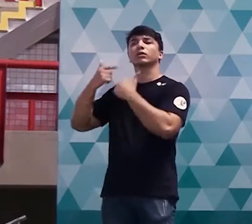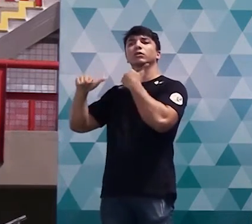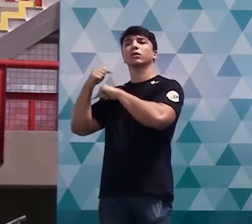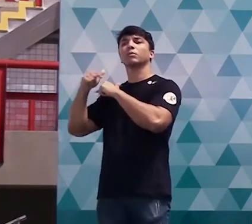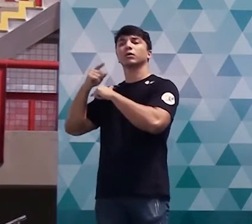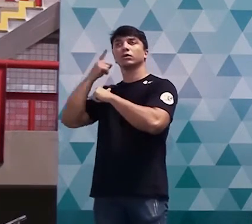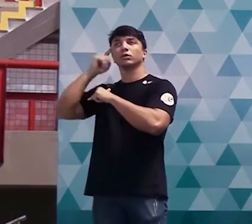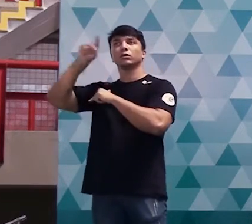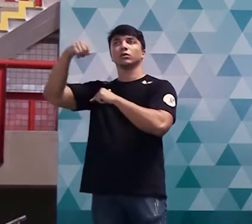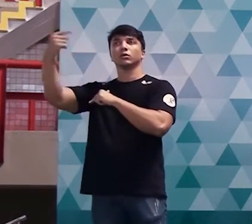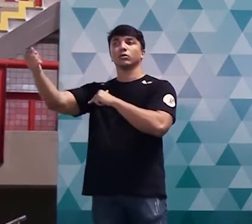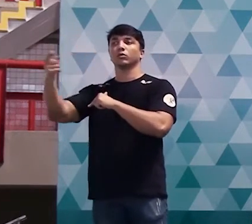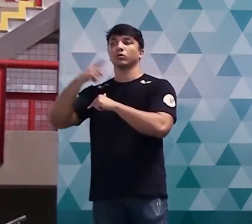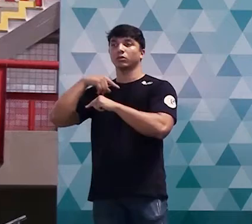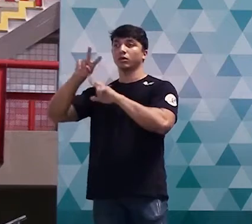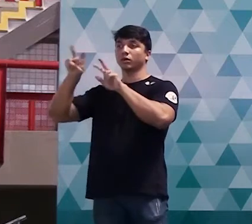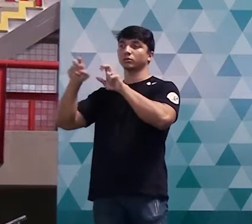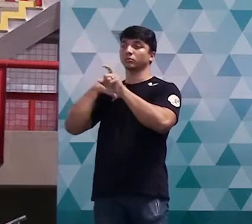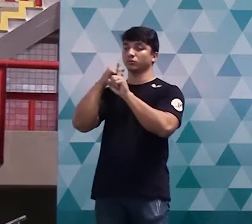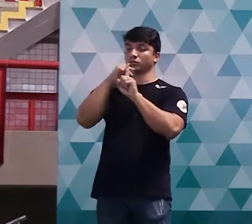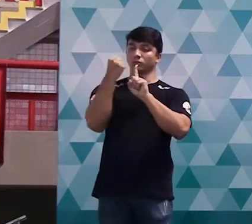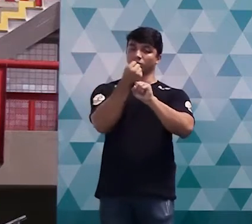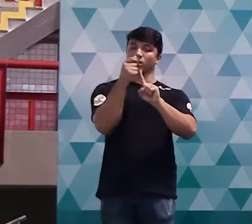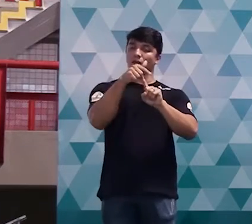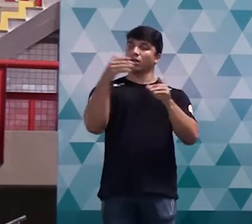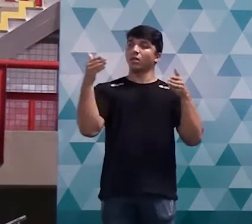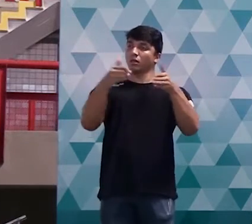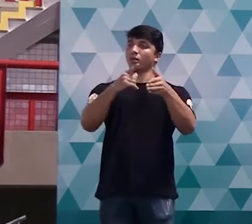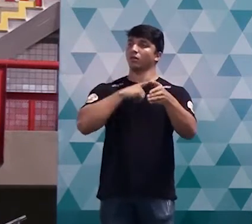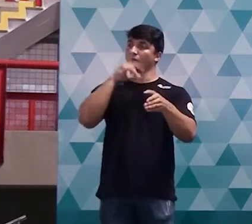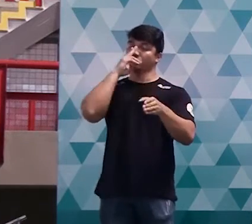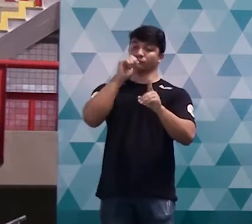no próximo tema, que vai ser sociedade,